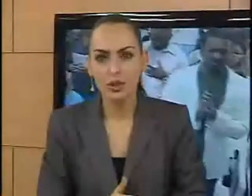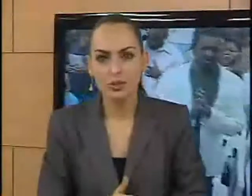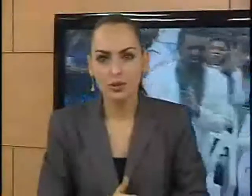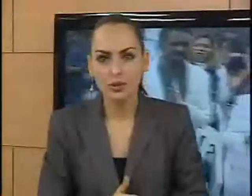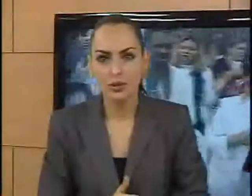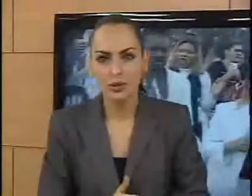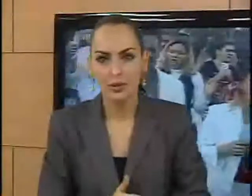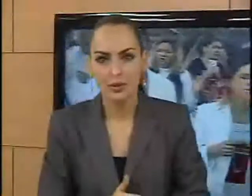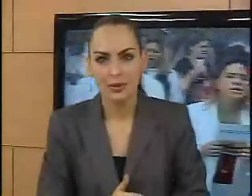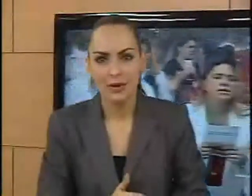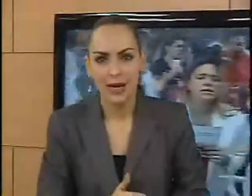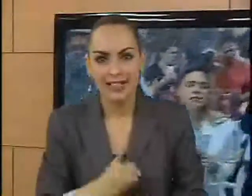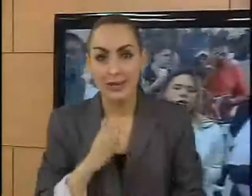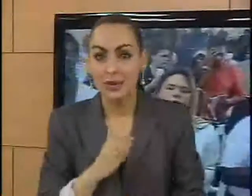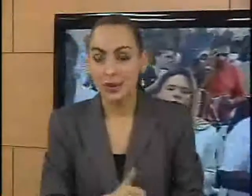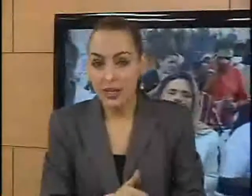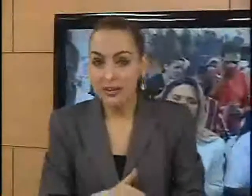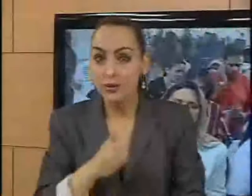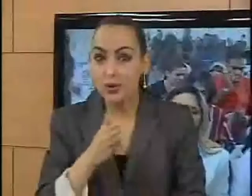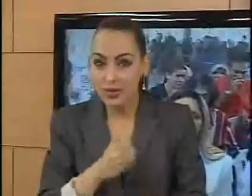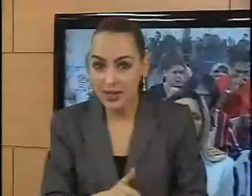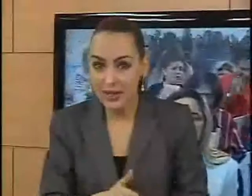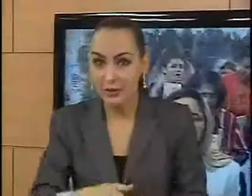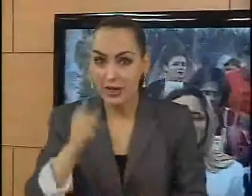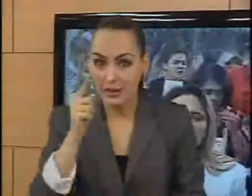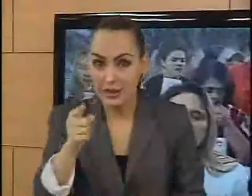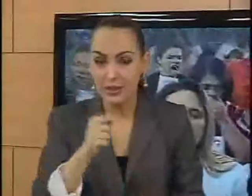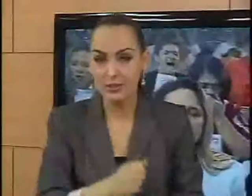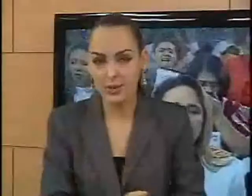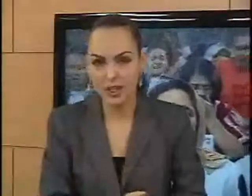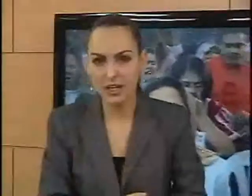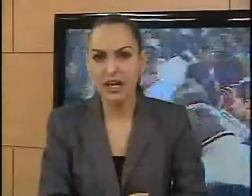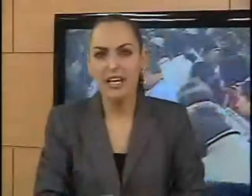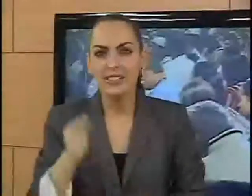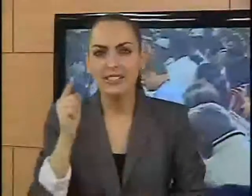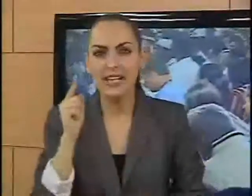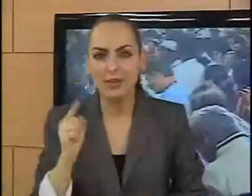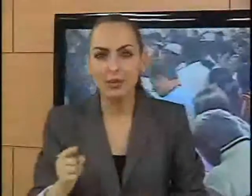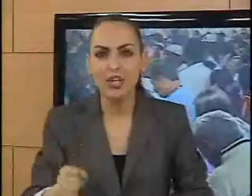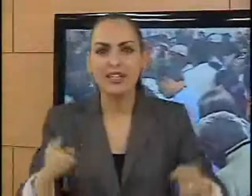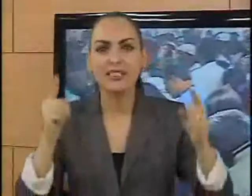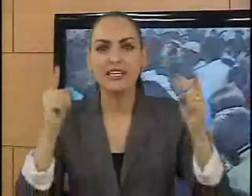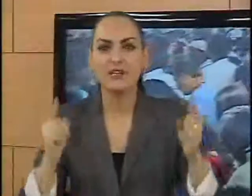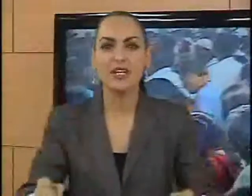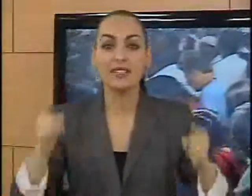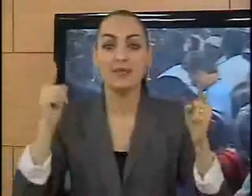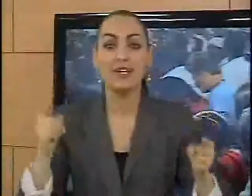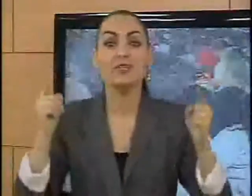Jesus. A sabedoria deu um conselho. Adquire sabedoria. E sabedoria significa saber